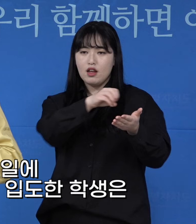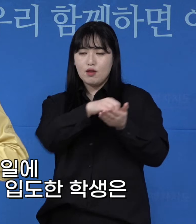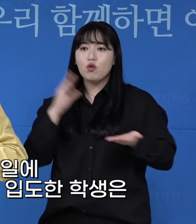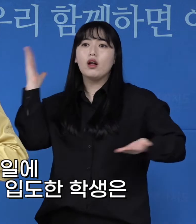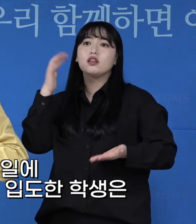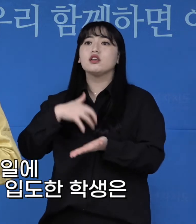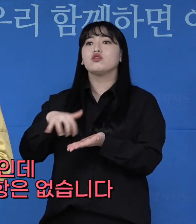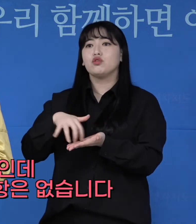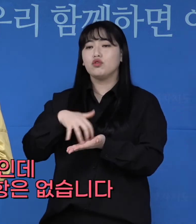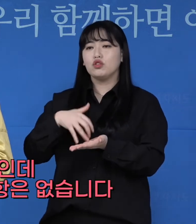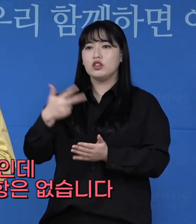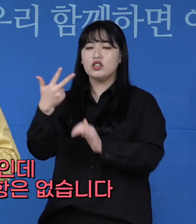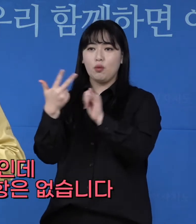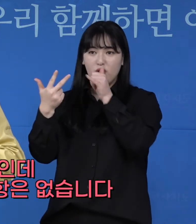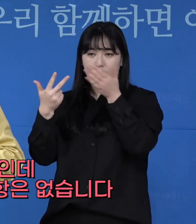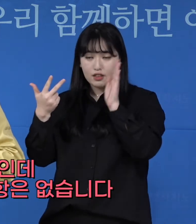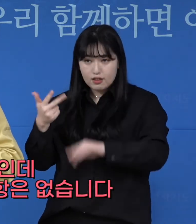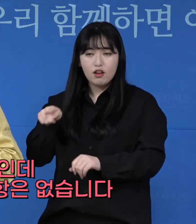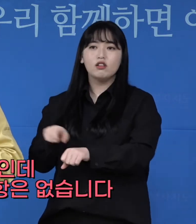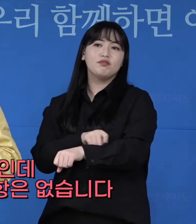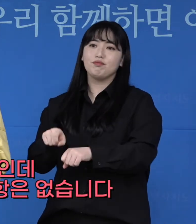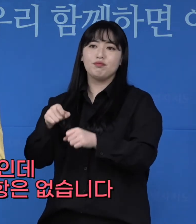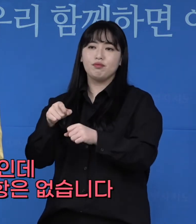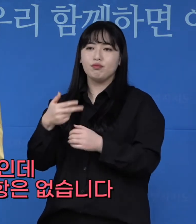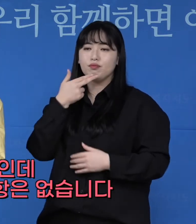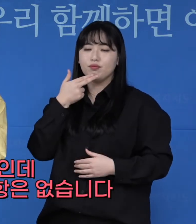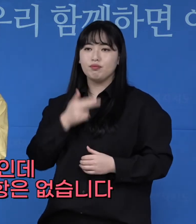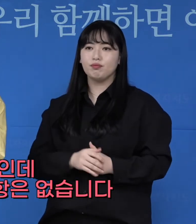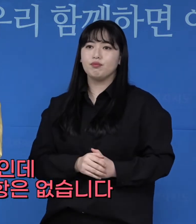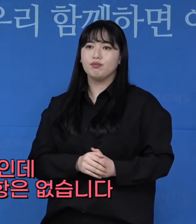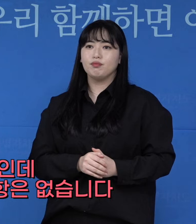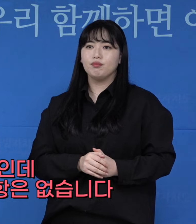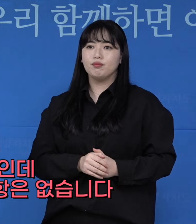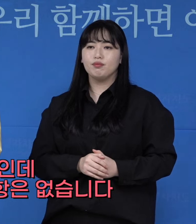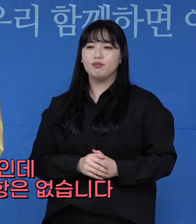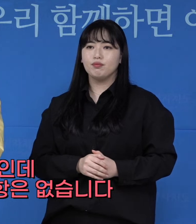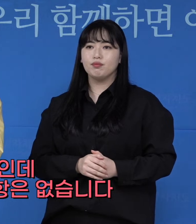학생은 7명인데 역시 특이사항이 없습니다.